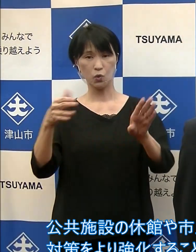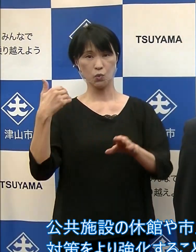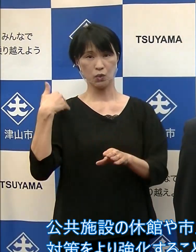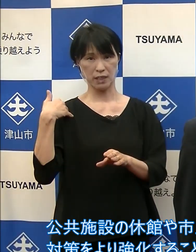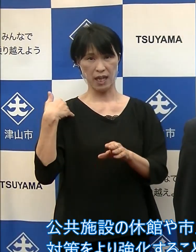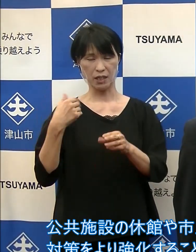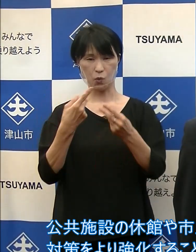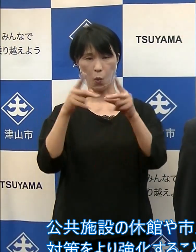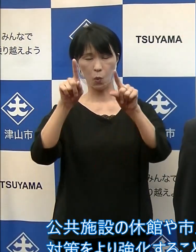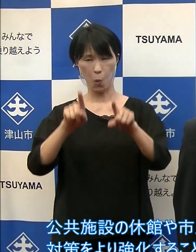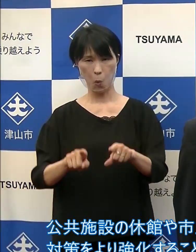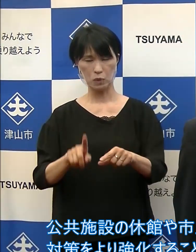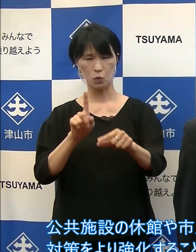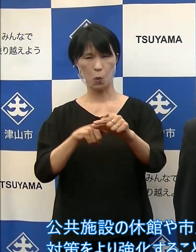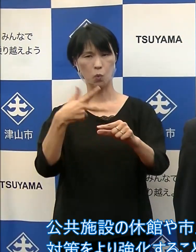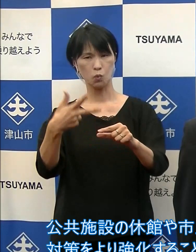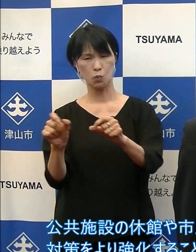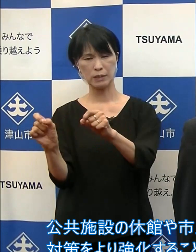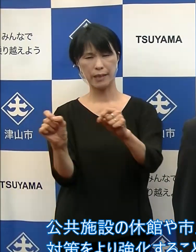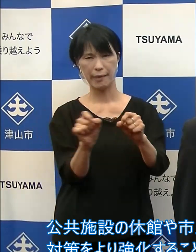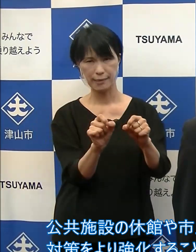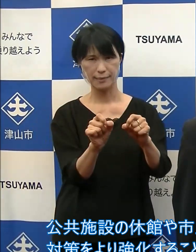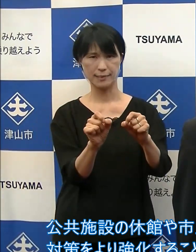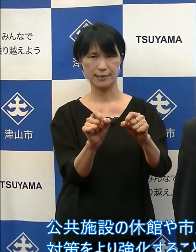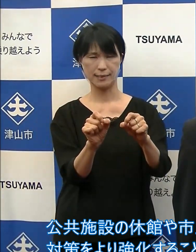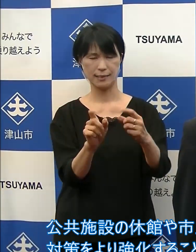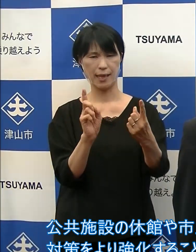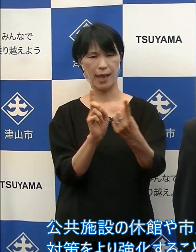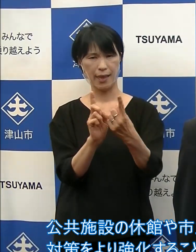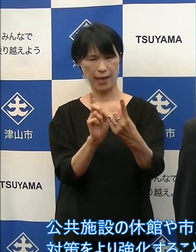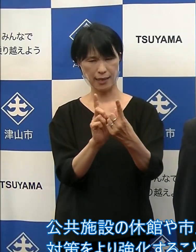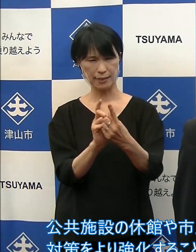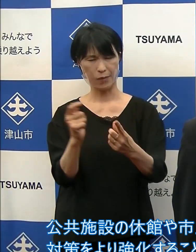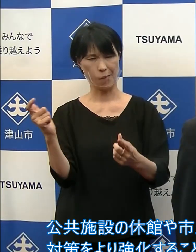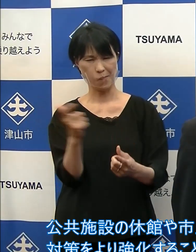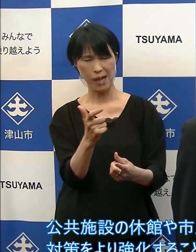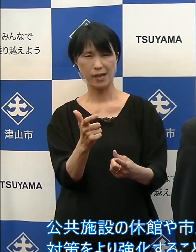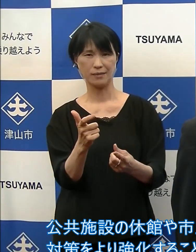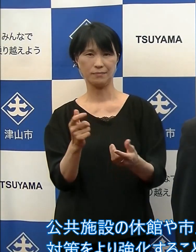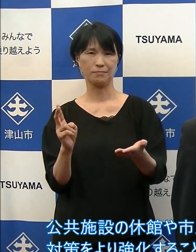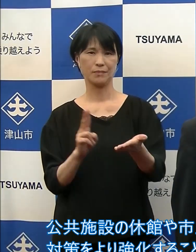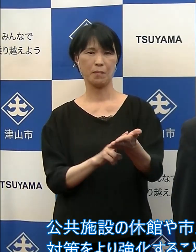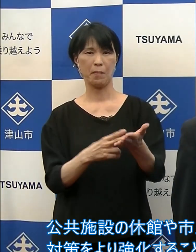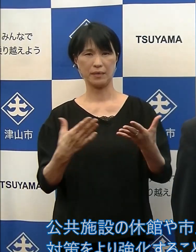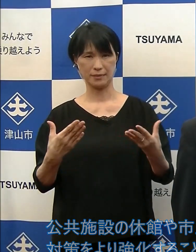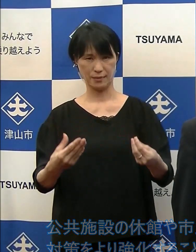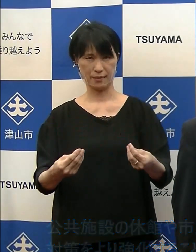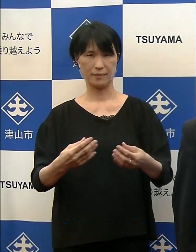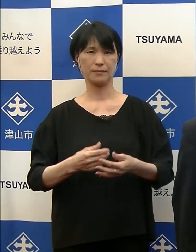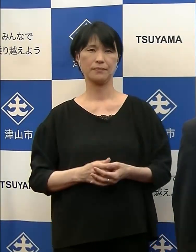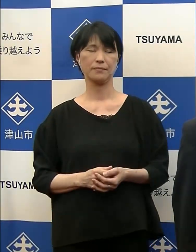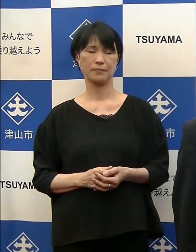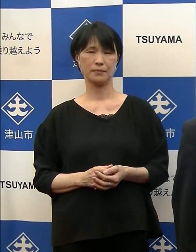イベントを中止延期するなど、対策をより強化することといたしました。